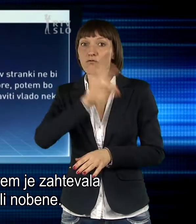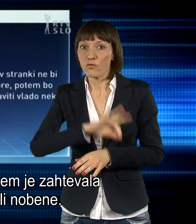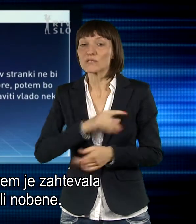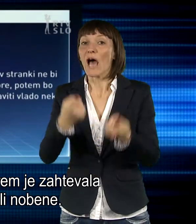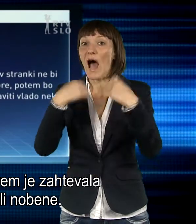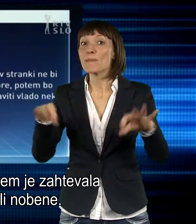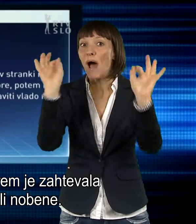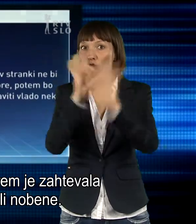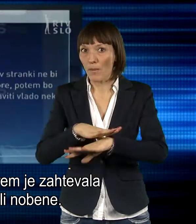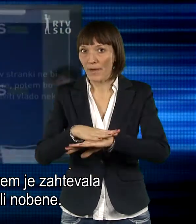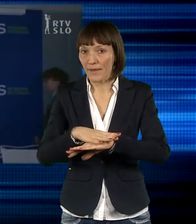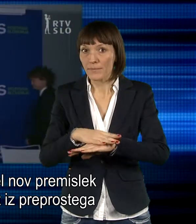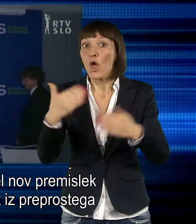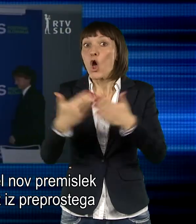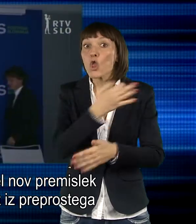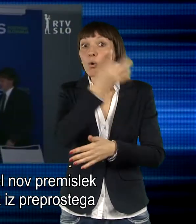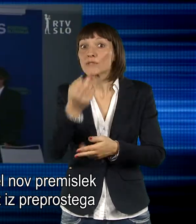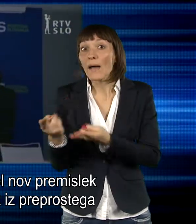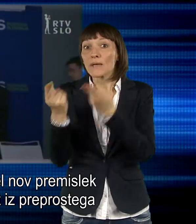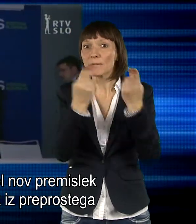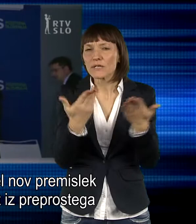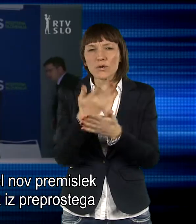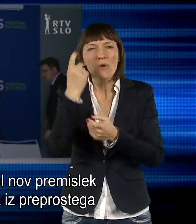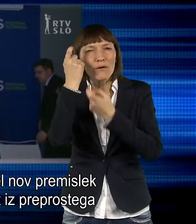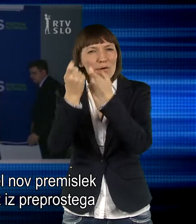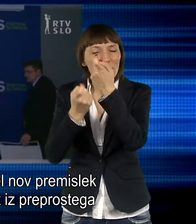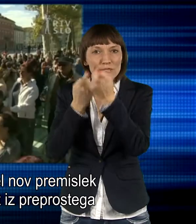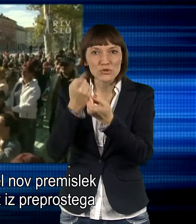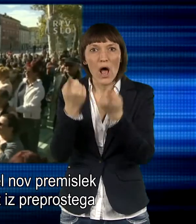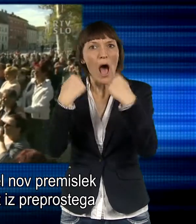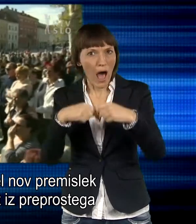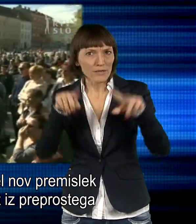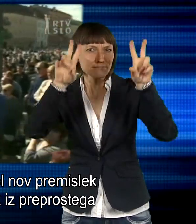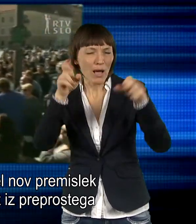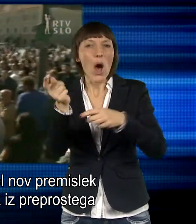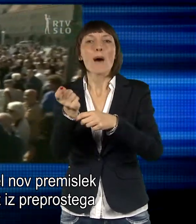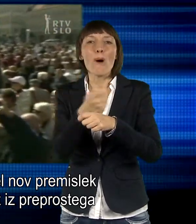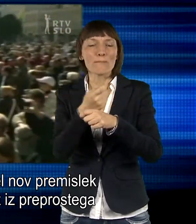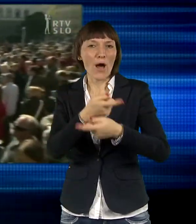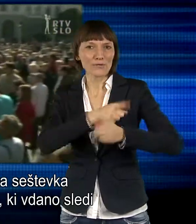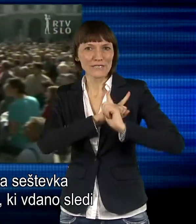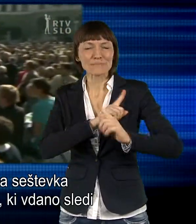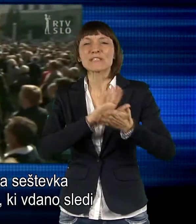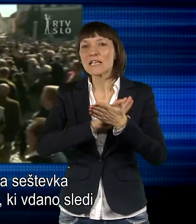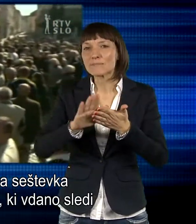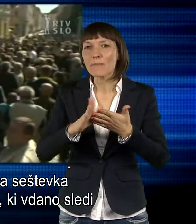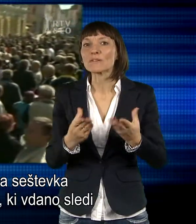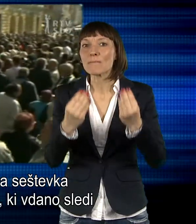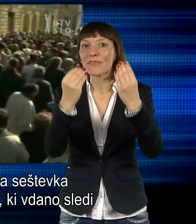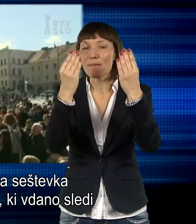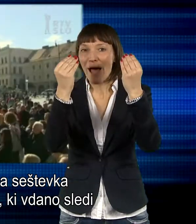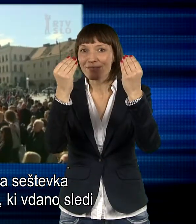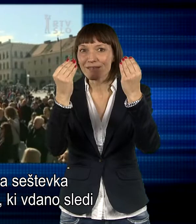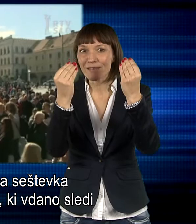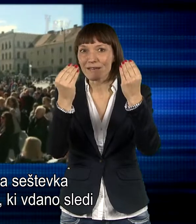ali nobene. Nov dan je prinesel nov premislek ali le popravni izpit iz preprostega matematičnega